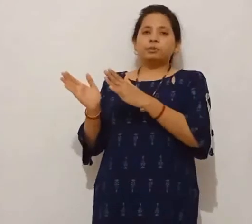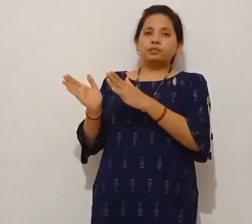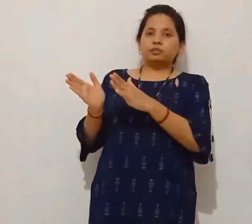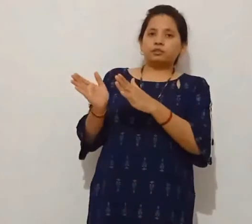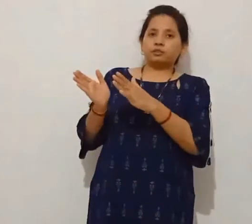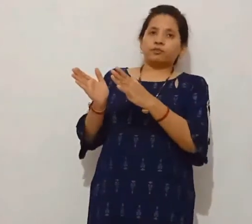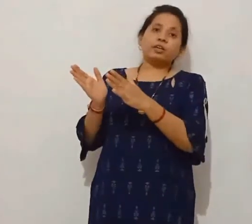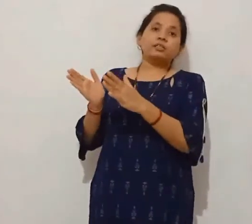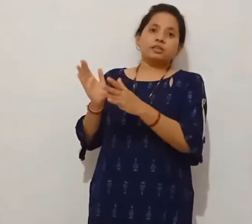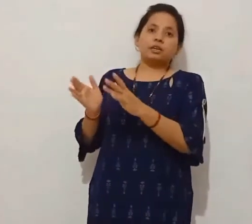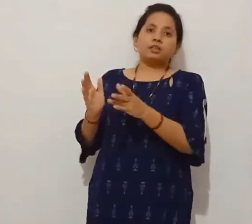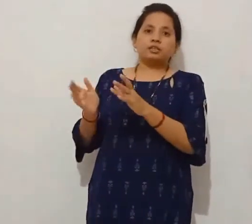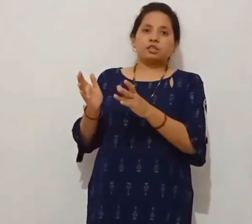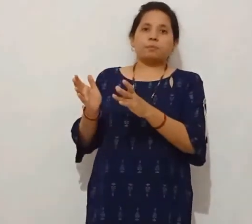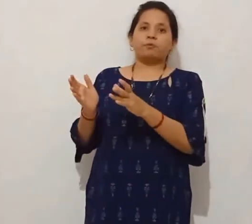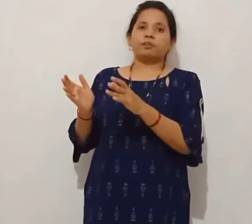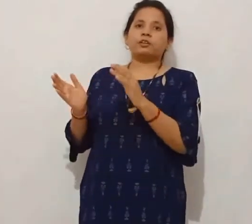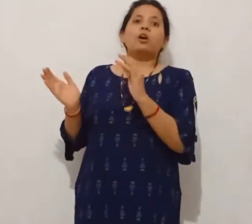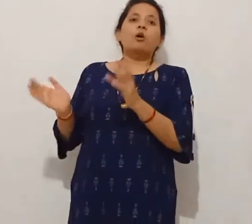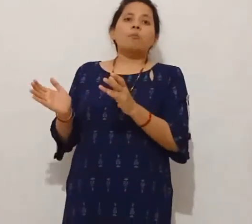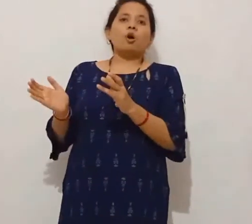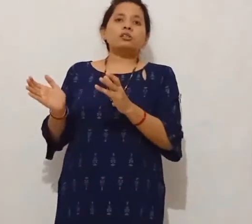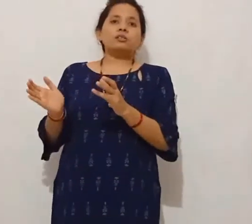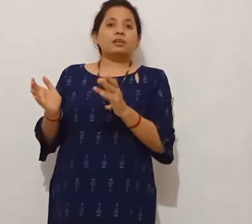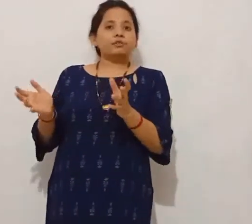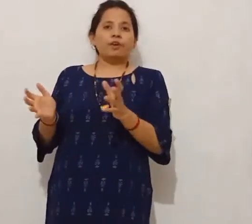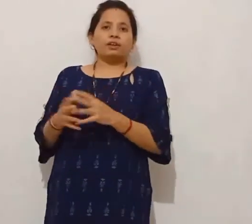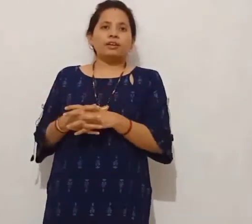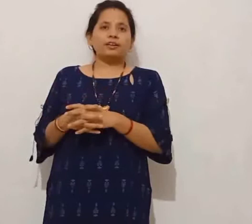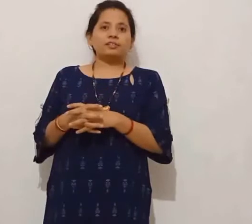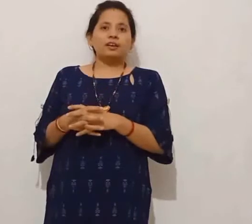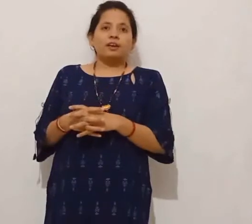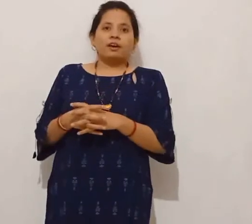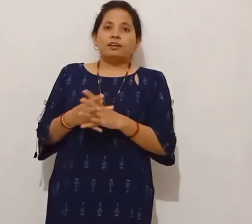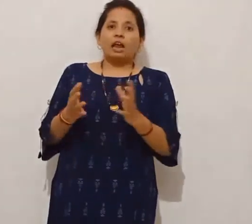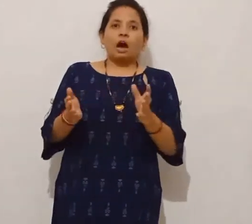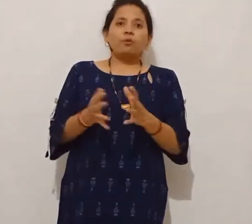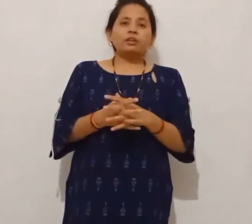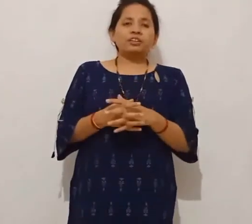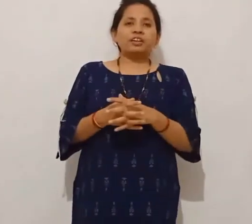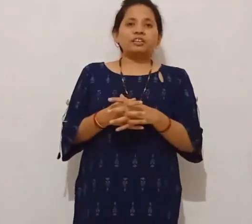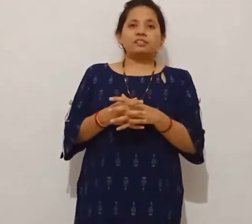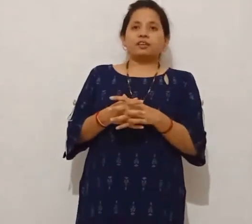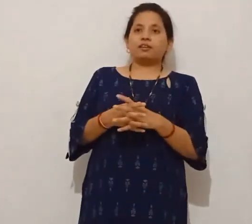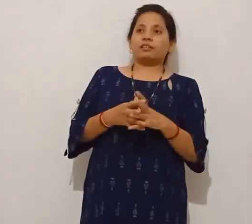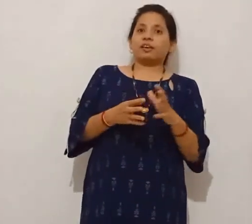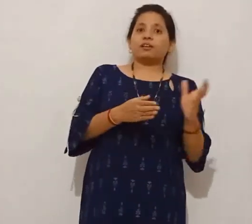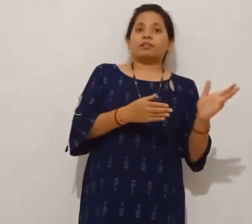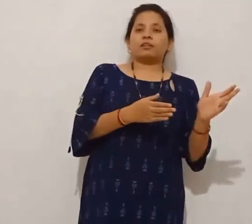अरेंजमेंट वी कैन सी इन दिस टाइप ऑफ मॉल्स इज वेरी नाइस. Now our trade is ki there we